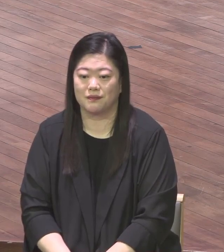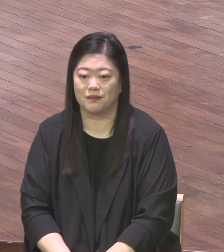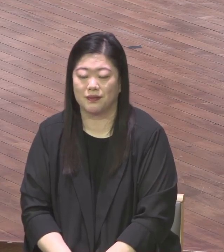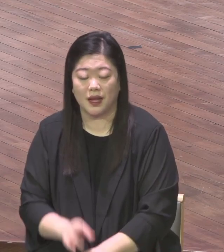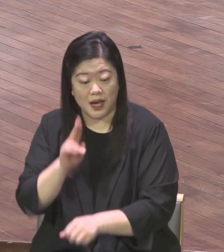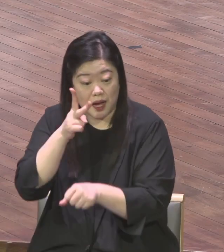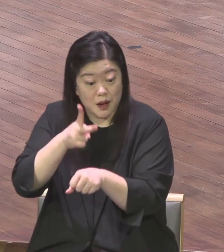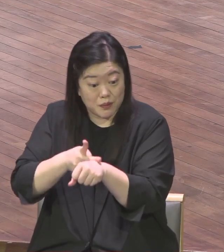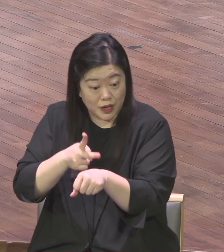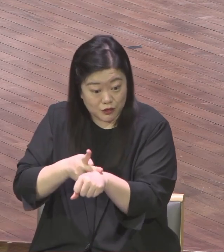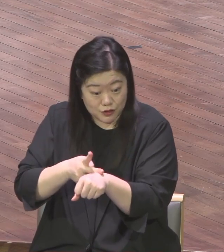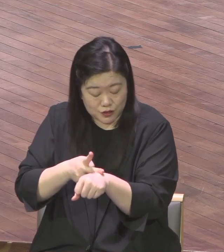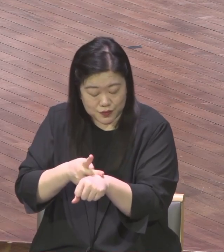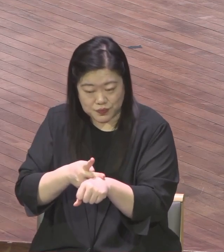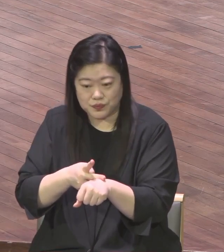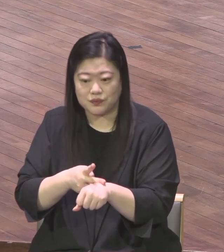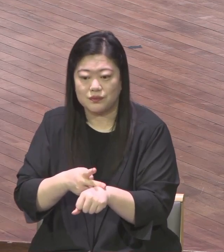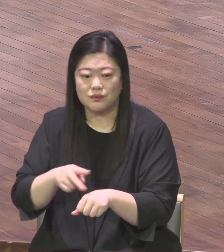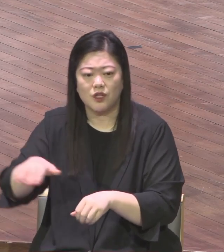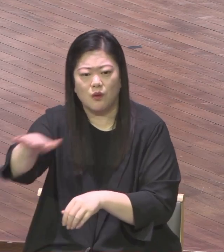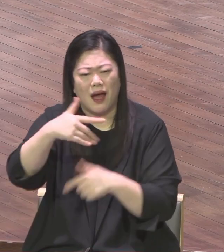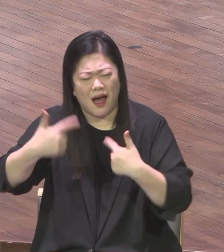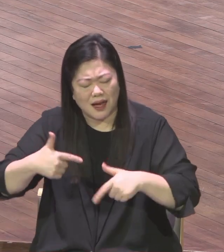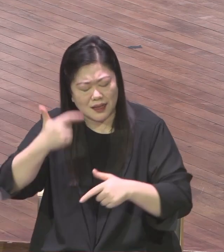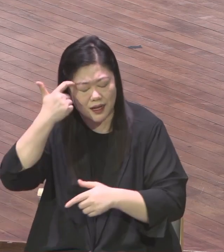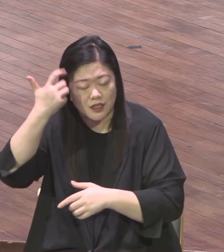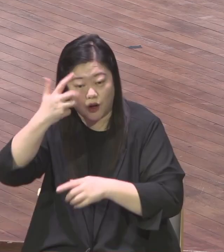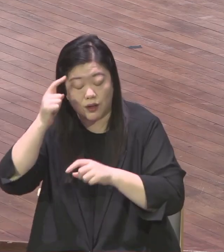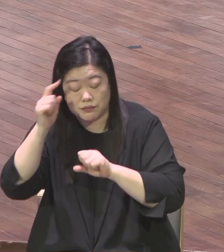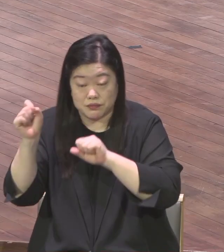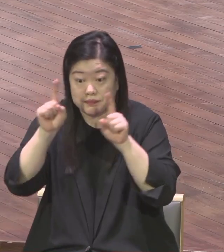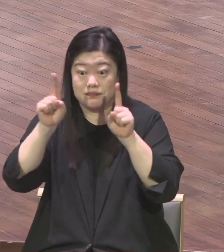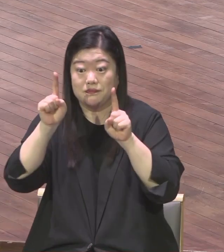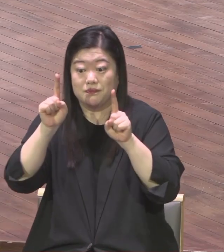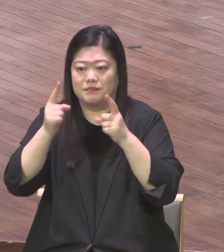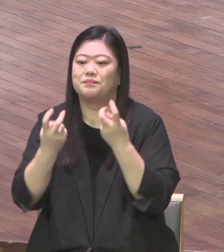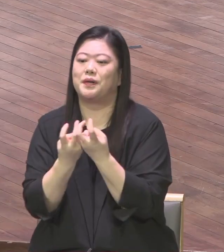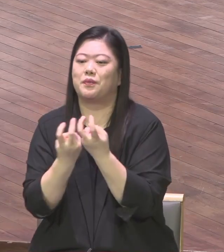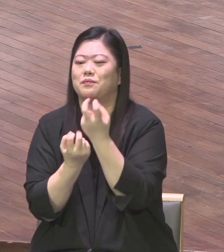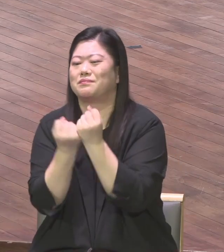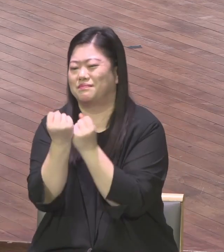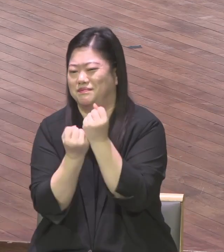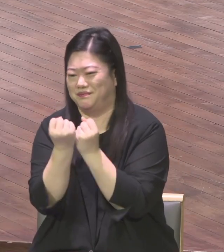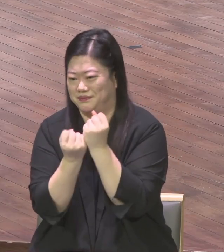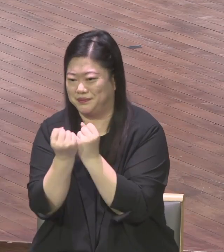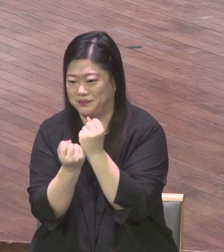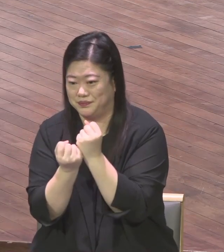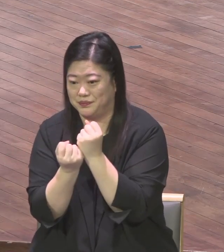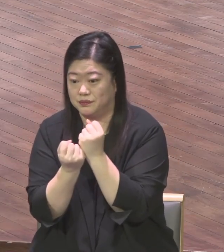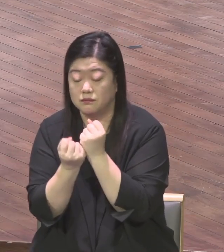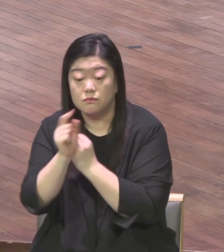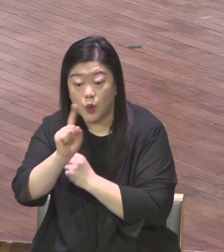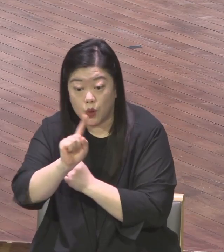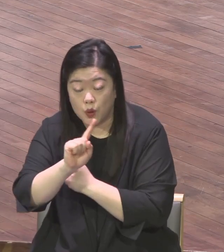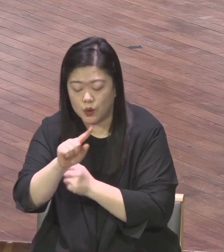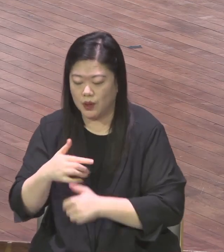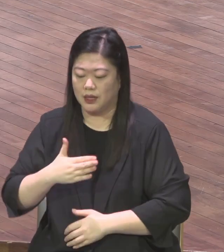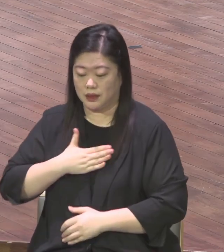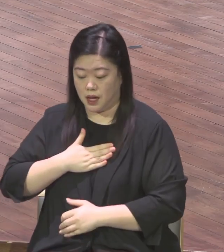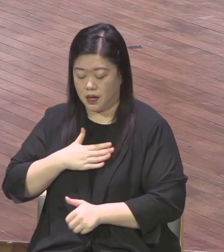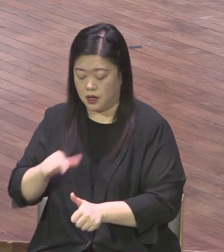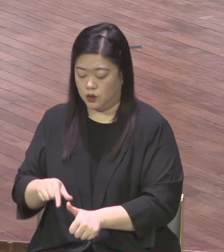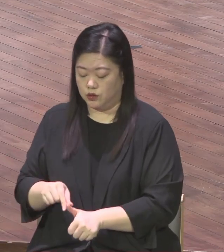결론적으로 마지막 때에 우리가 영적으로 깨어 살아갈 수 있는 중요한 팁을 여기 주고 있는데 그것이 바로